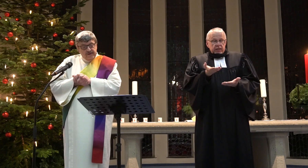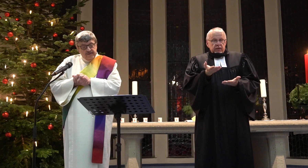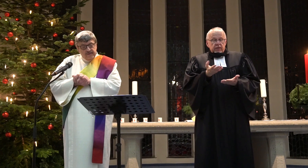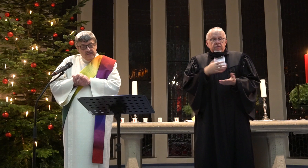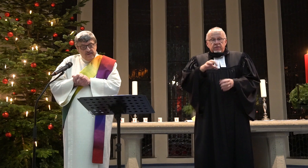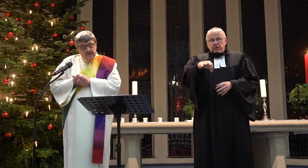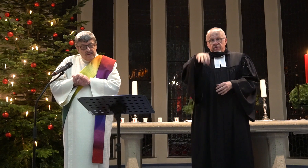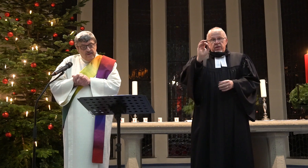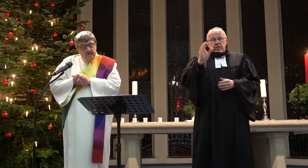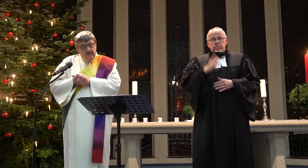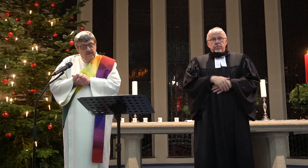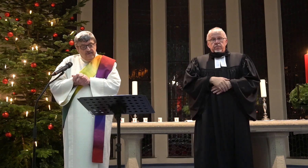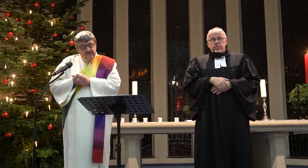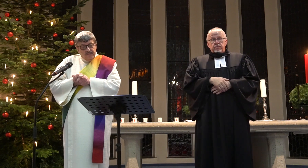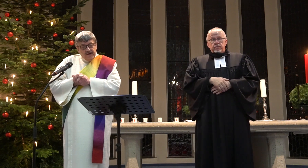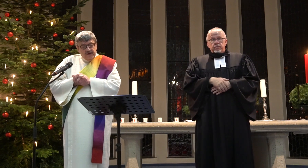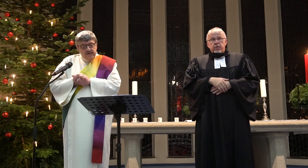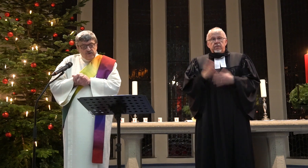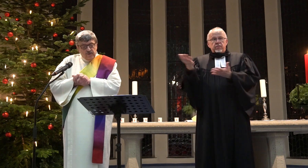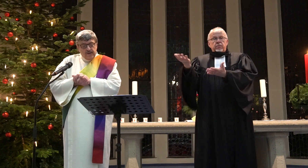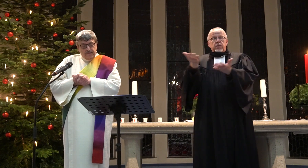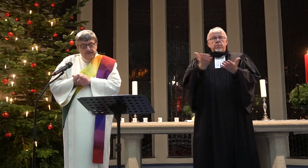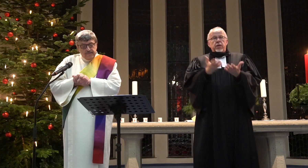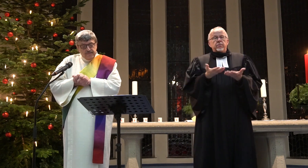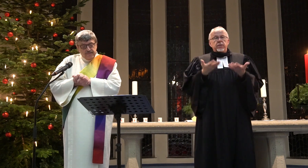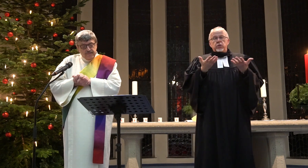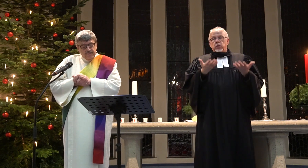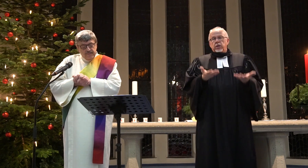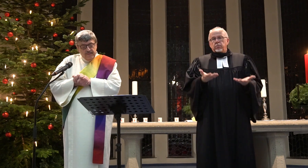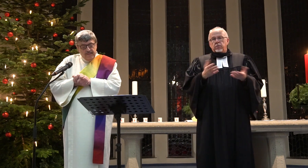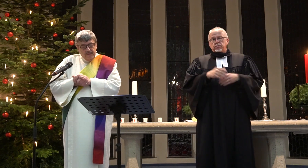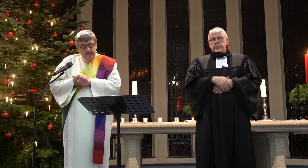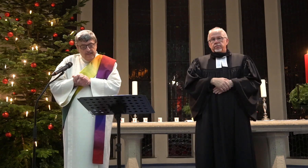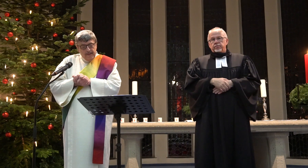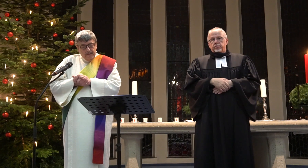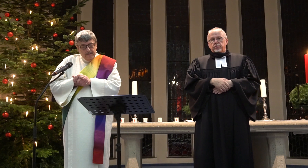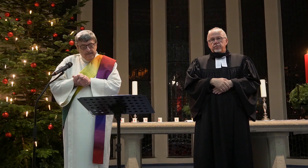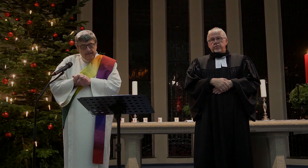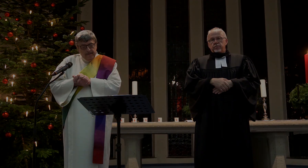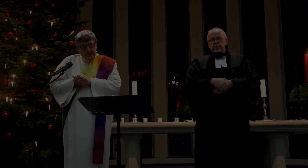wir finden, was wir bringen zur Krippe,